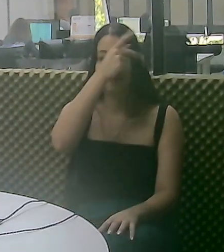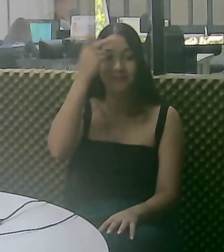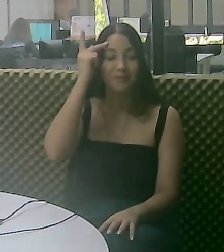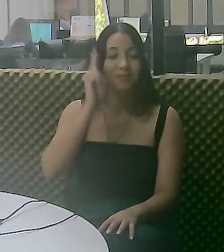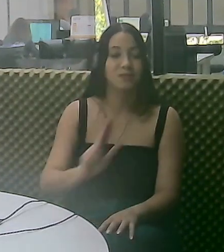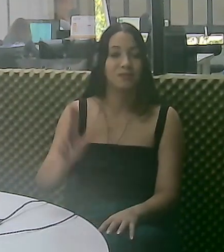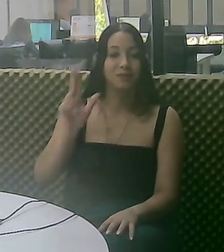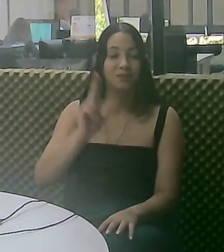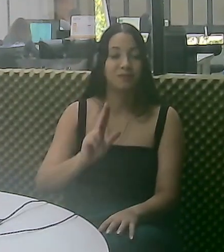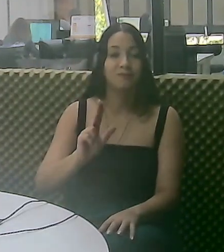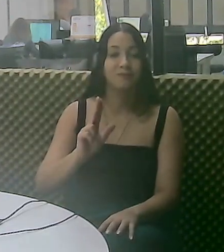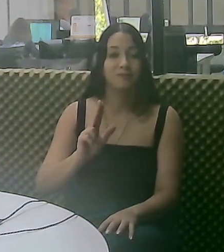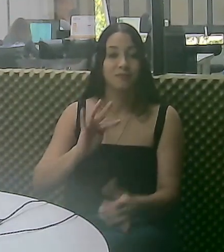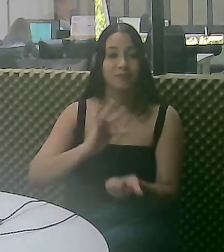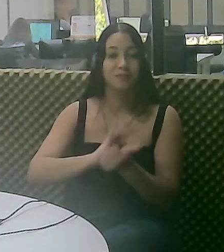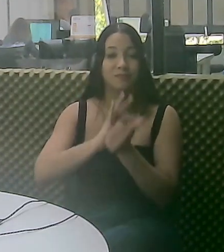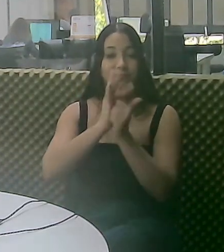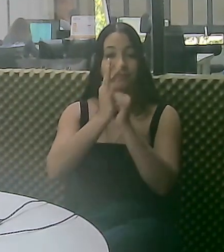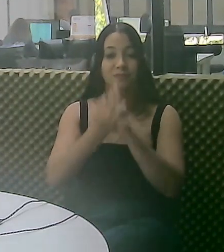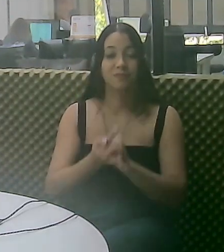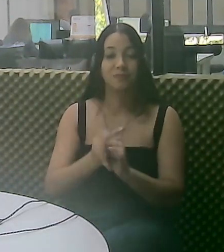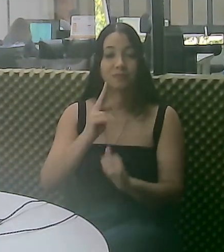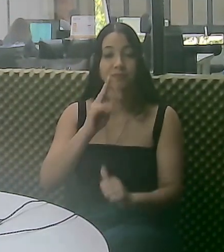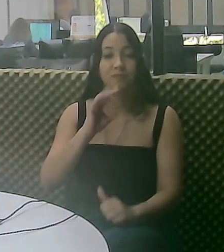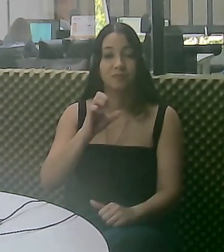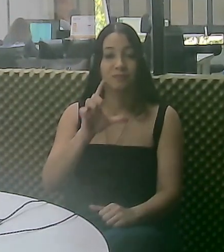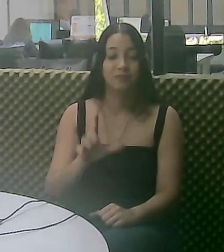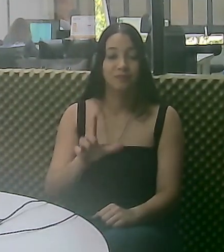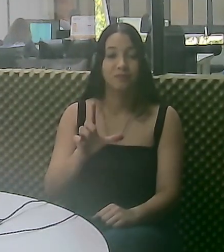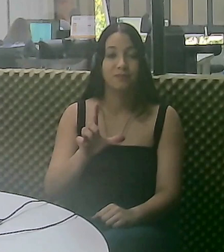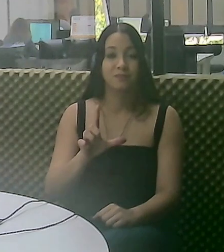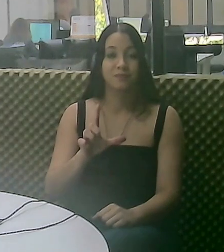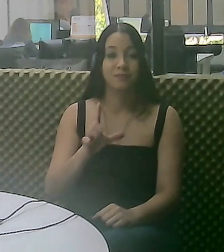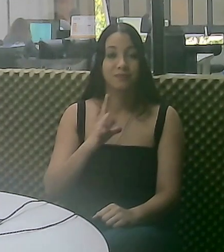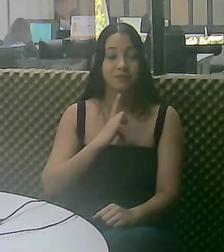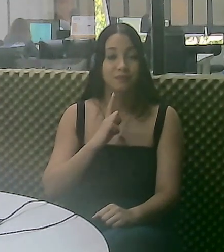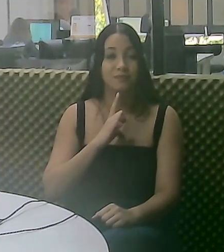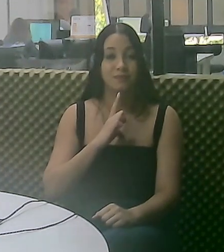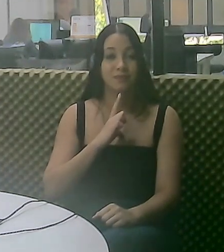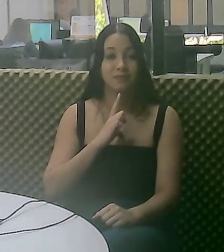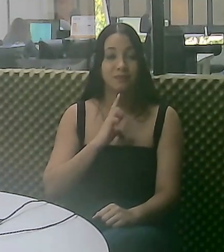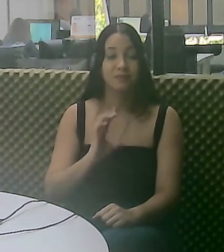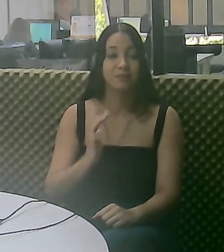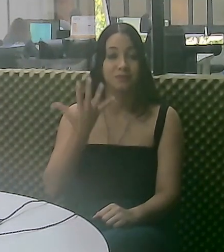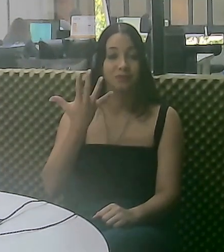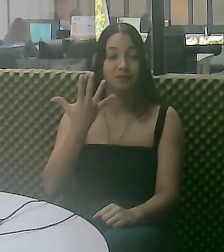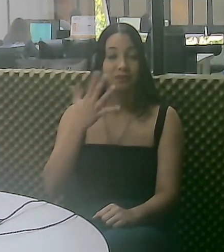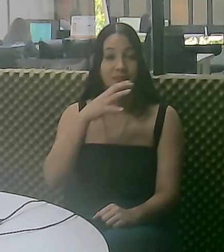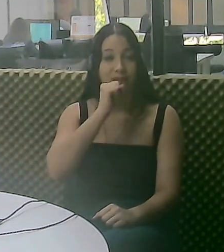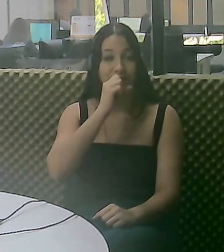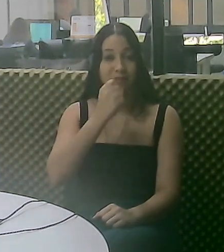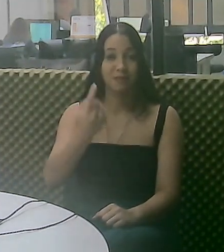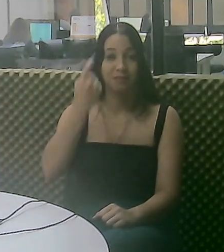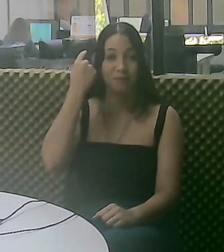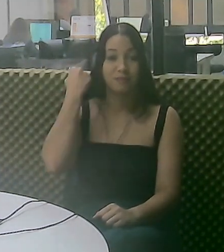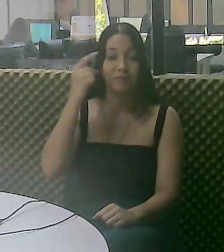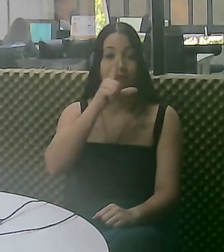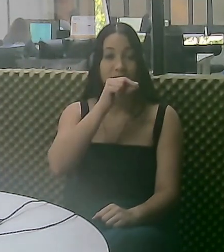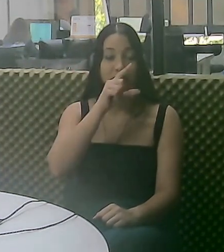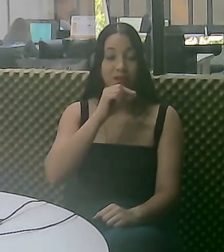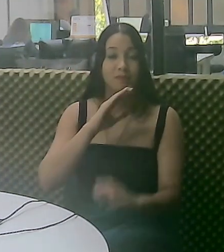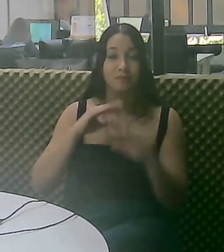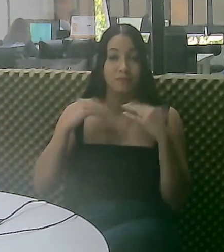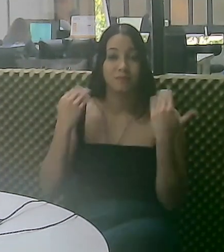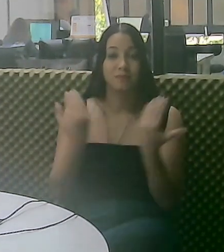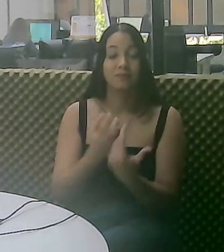de Uberlândia, por meio da Fundação Uberlandense do Turismo, Esporte e Lazer, a Futel, realizou neste sábado na Arena Sabiazinho